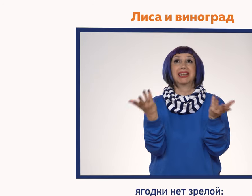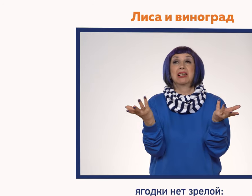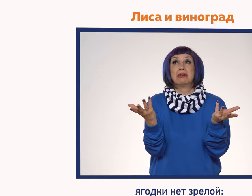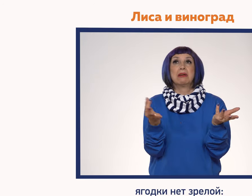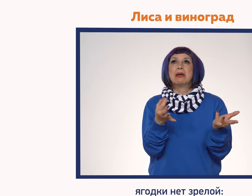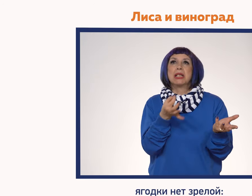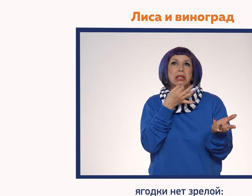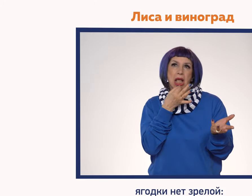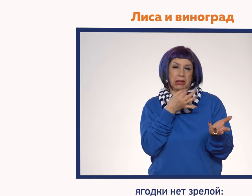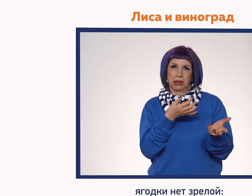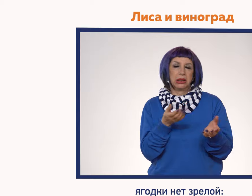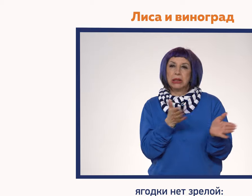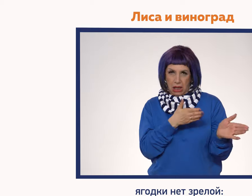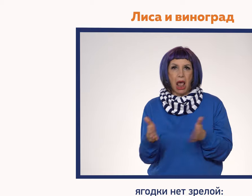ягодки нет зрелой.